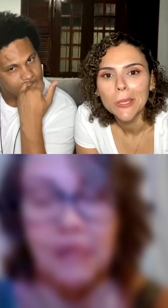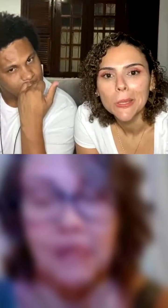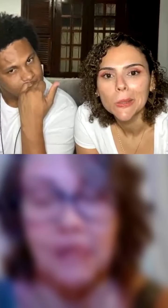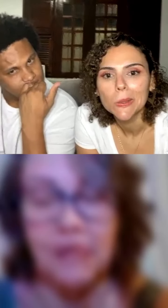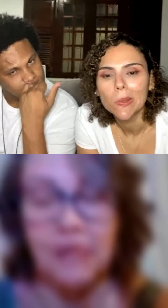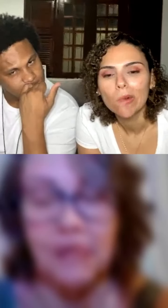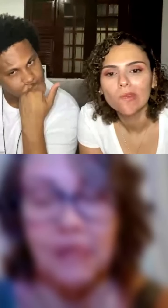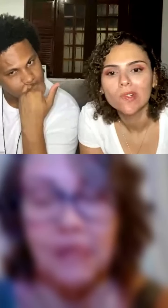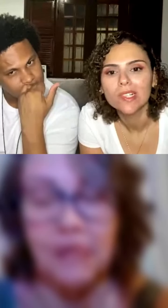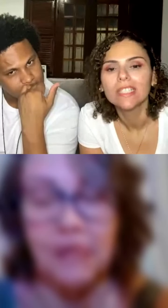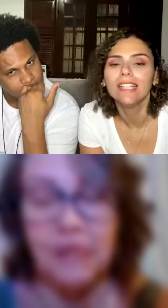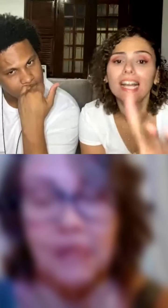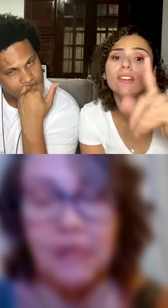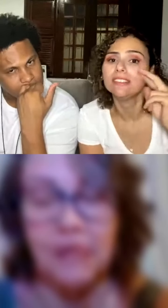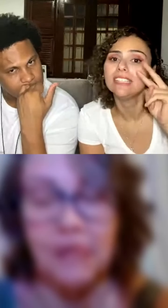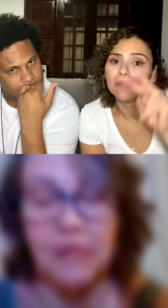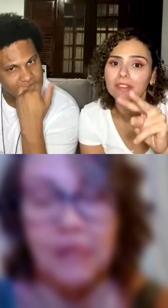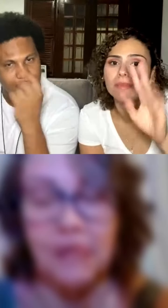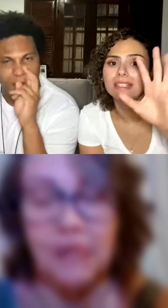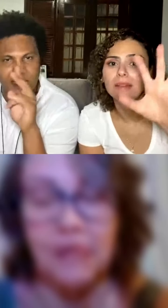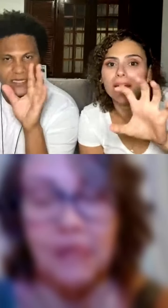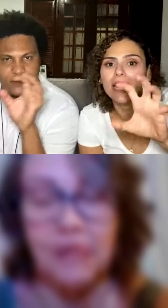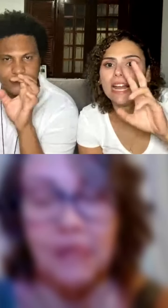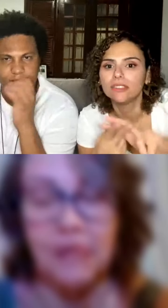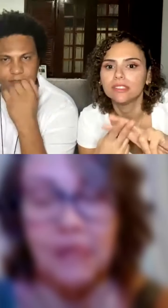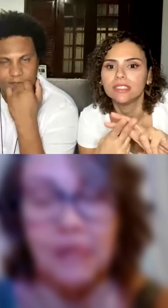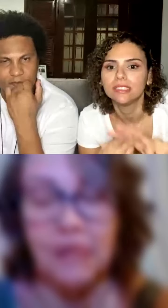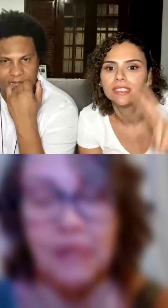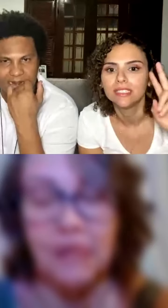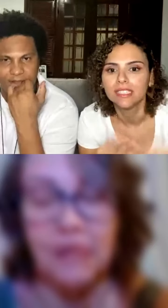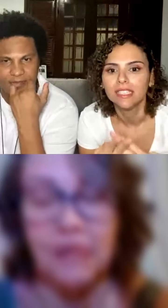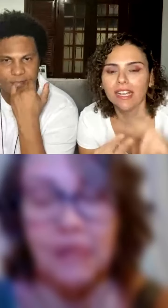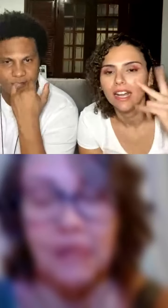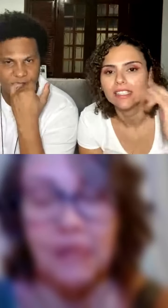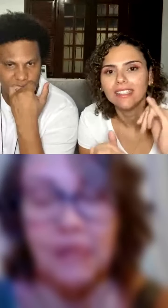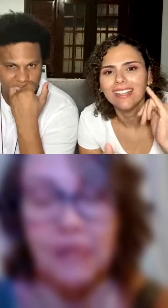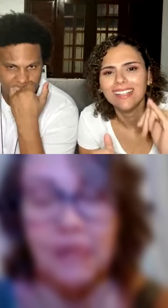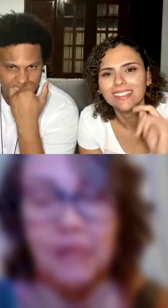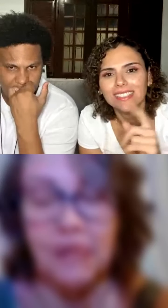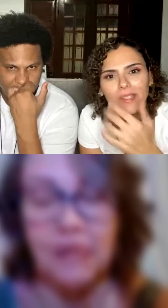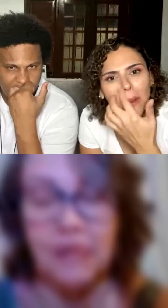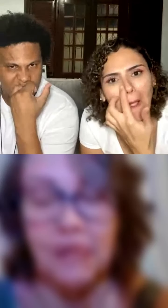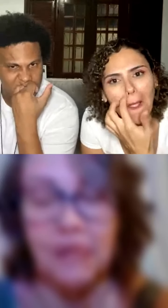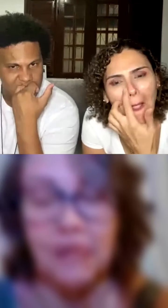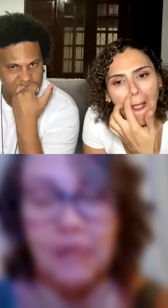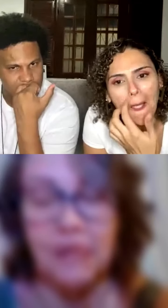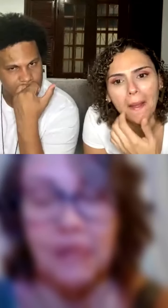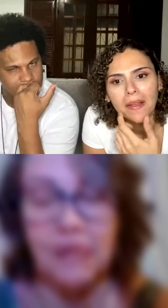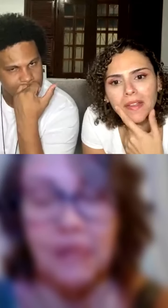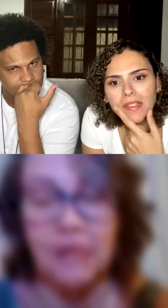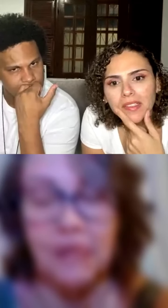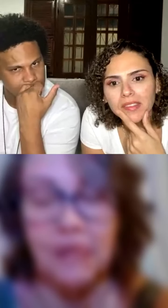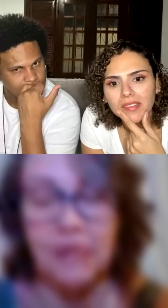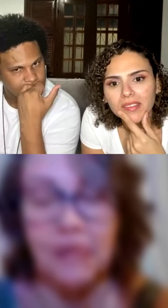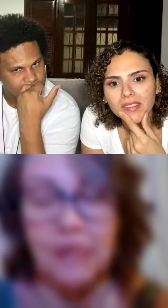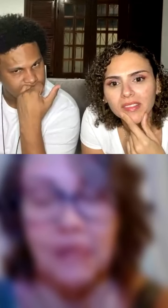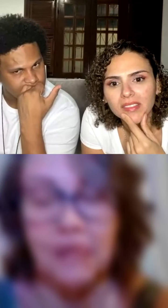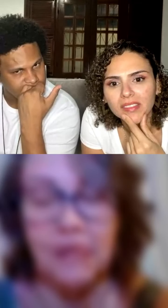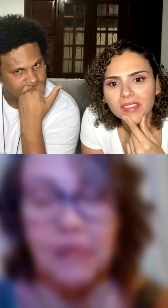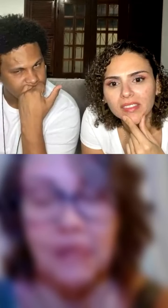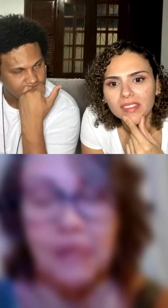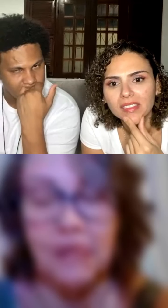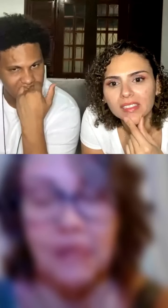Também não apareço. Não, dá pra ver, Tá mas tá aparecendo. parado. Não dá pra lavar. Acho que internet, não? Nossa, eu tô do